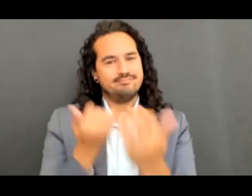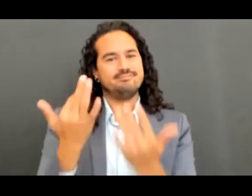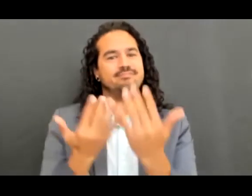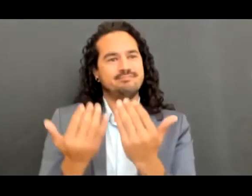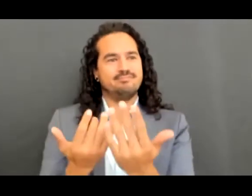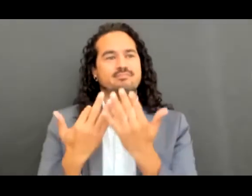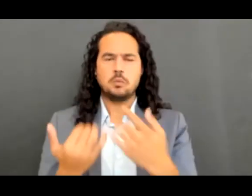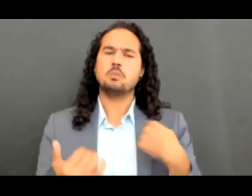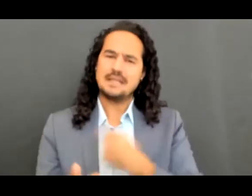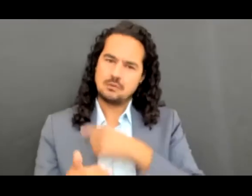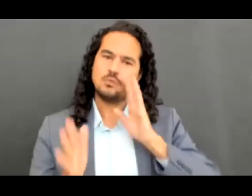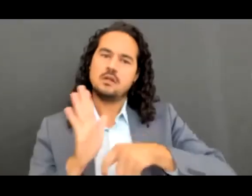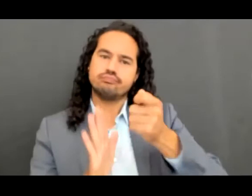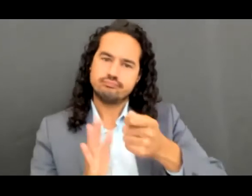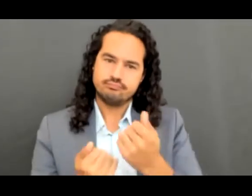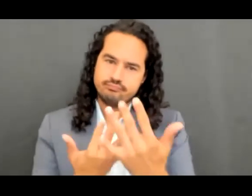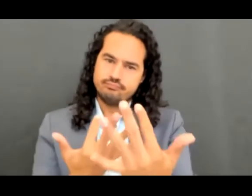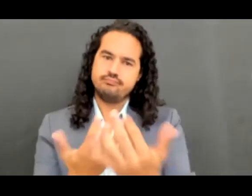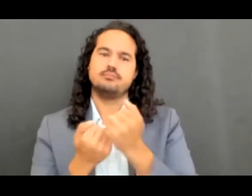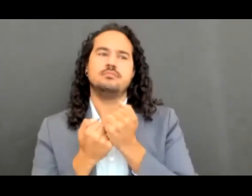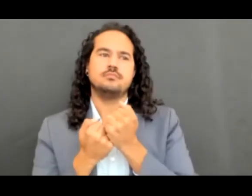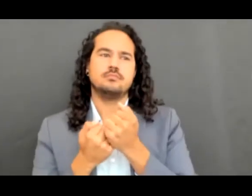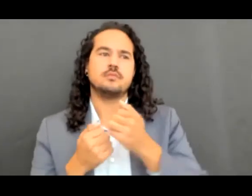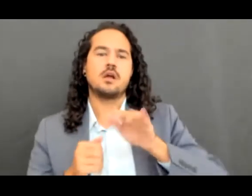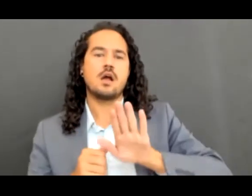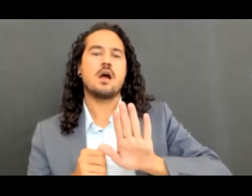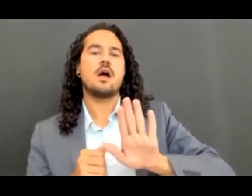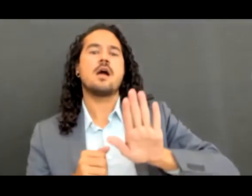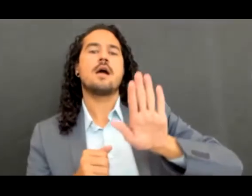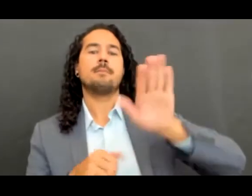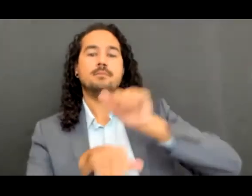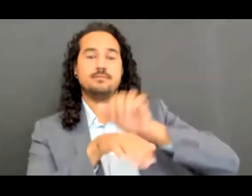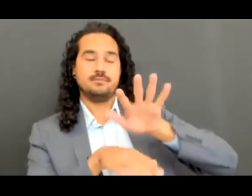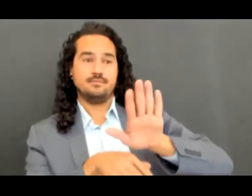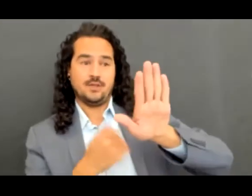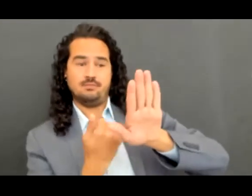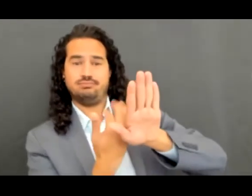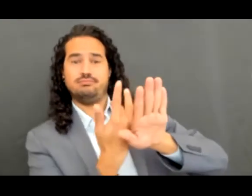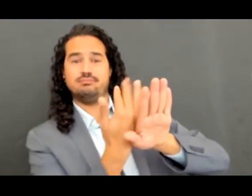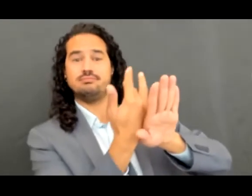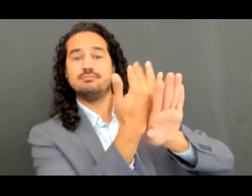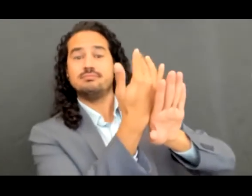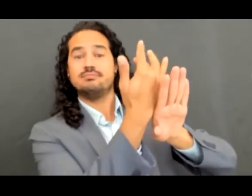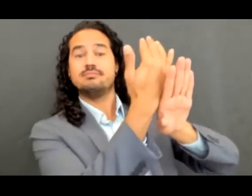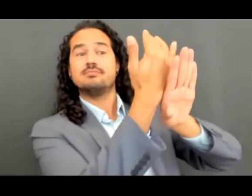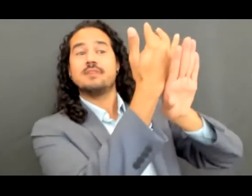para quitar las cosas que alimentan el fuego de ahí, para tener control en el fuego, para que no tengan la